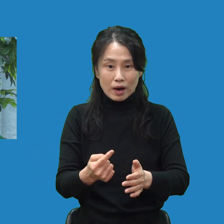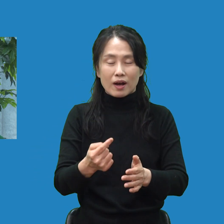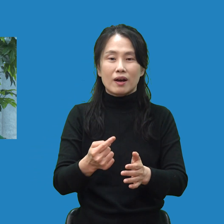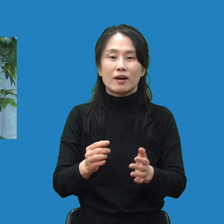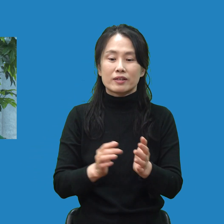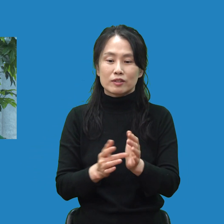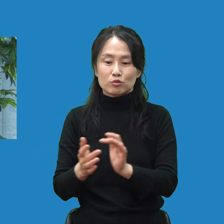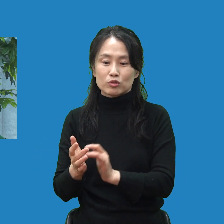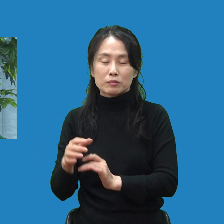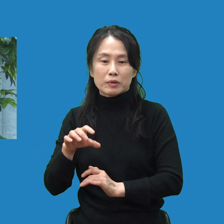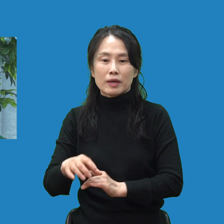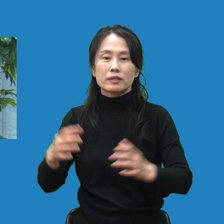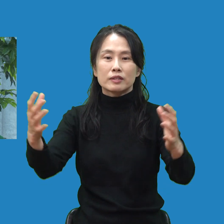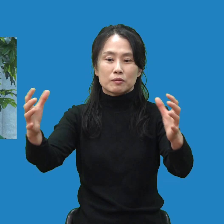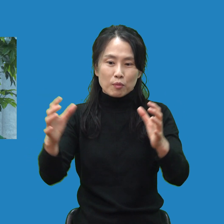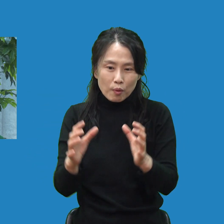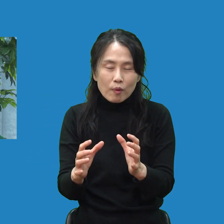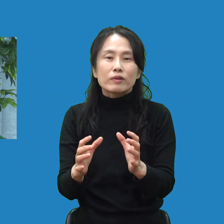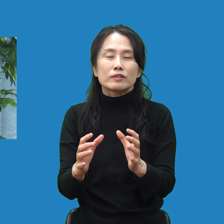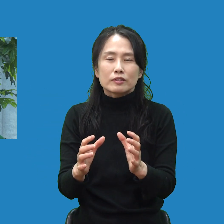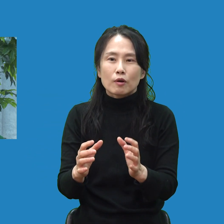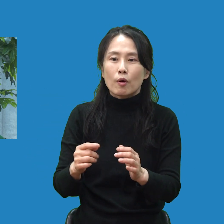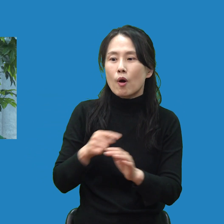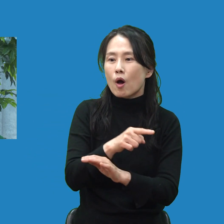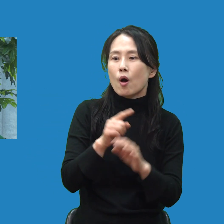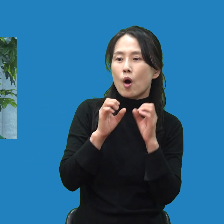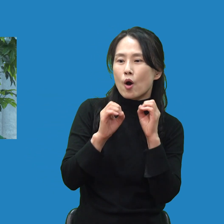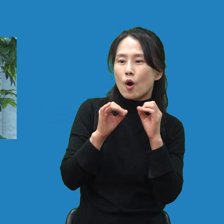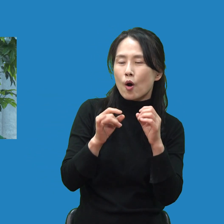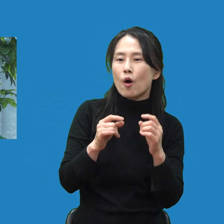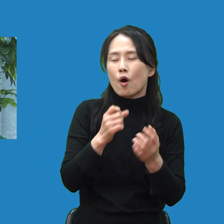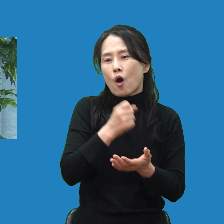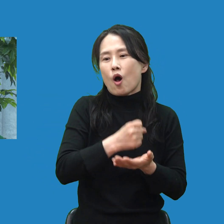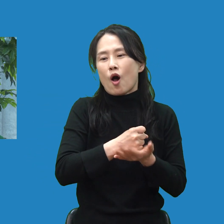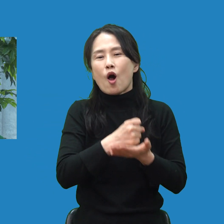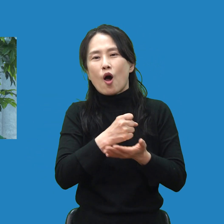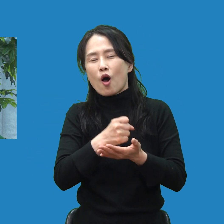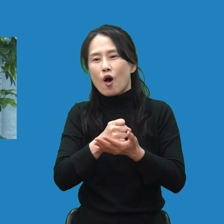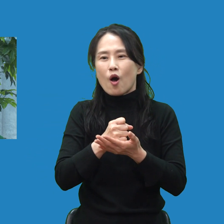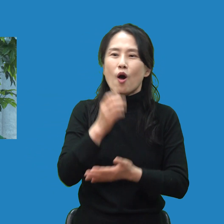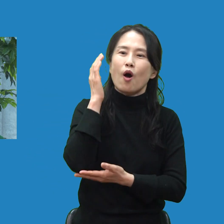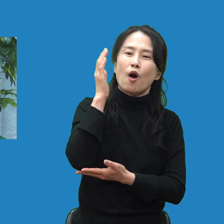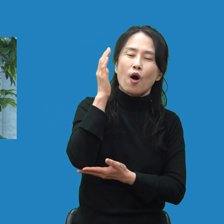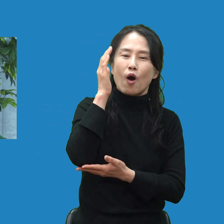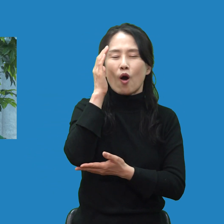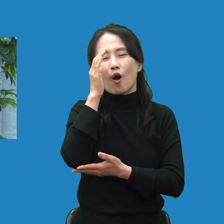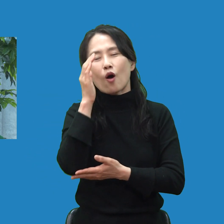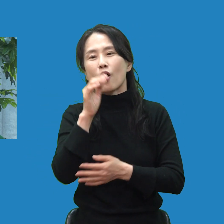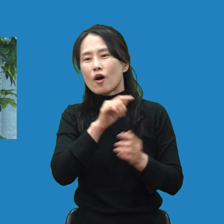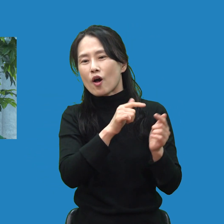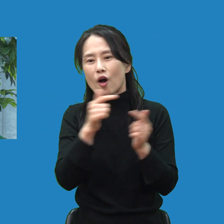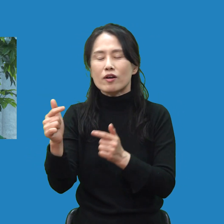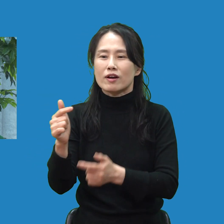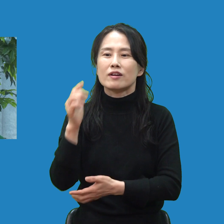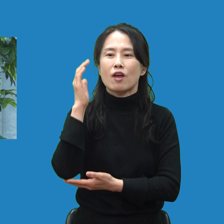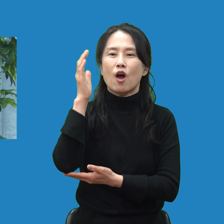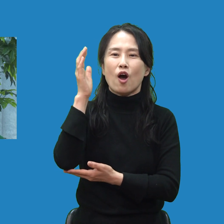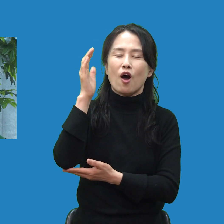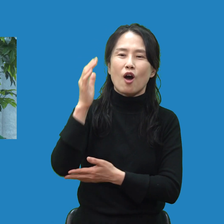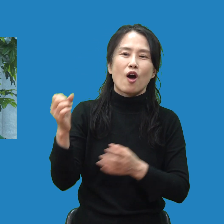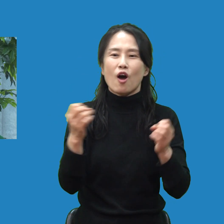모여서 나가서 무엇을 했는지 또 무엇을 가르쳤는지 낱낱이